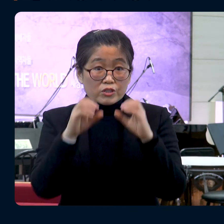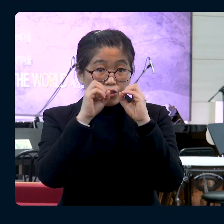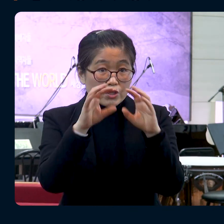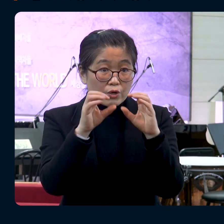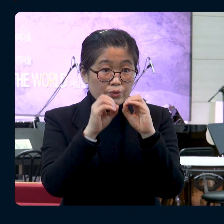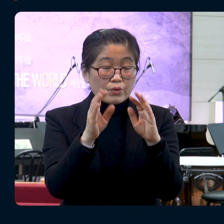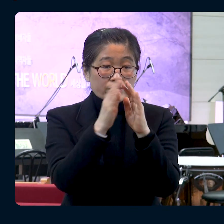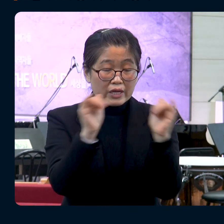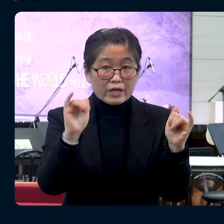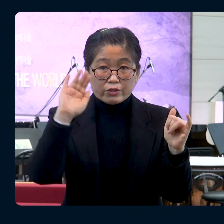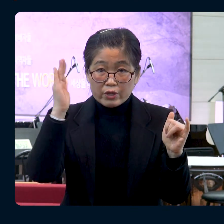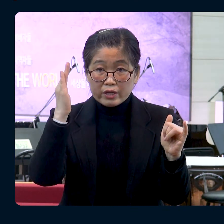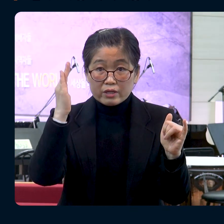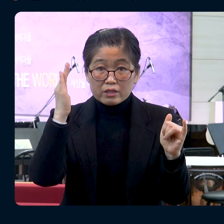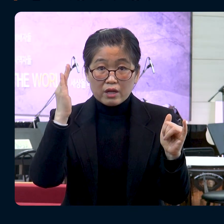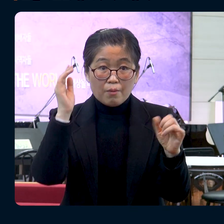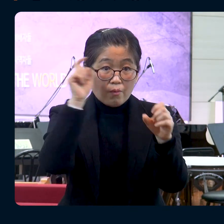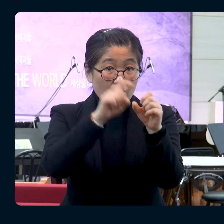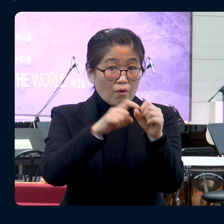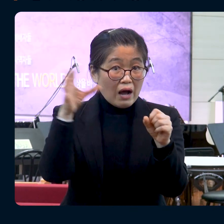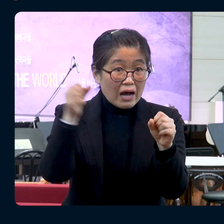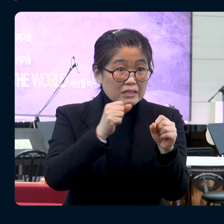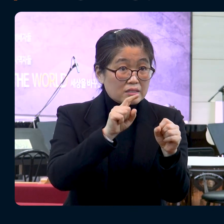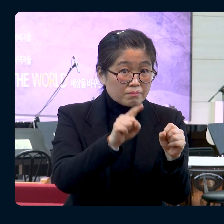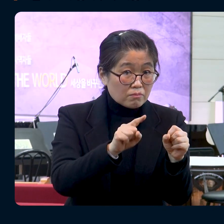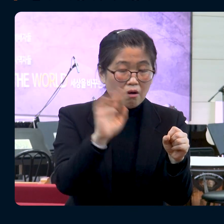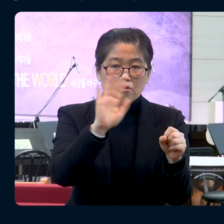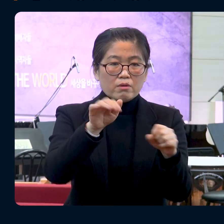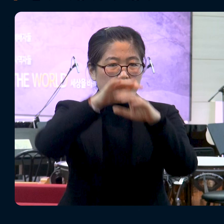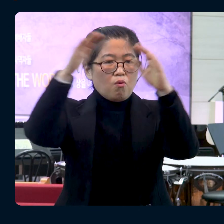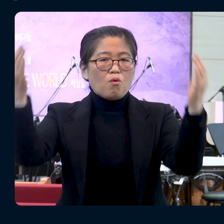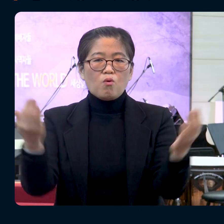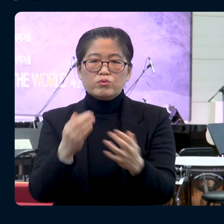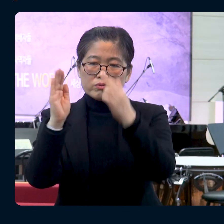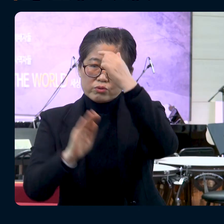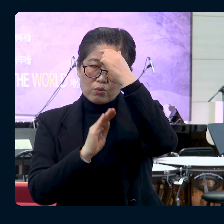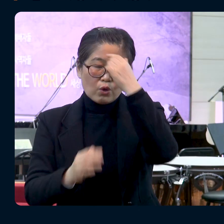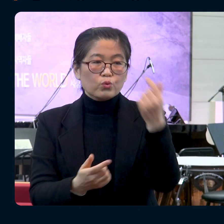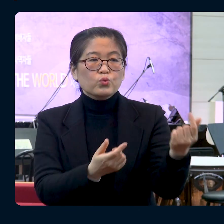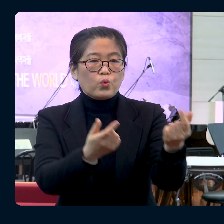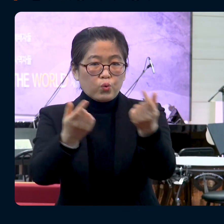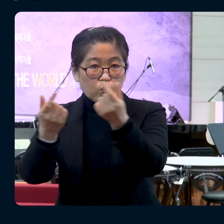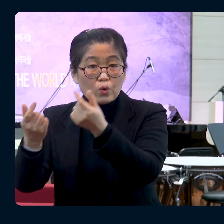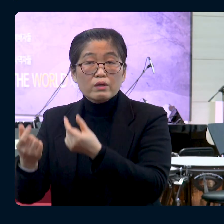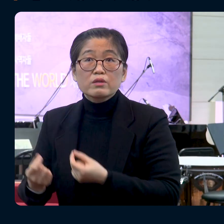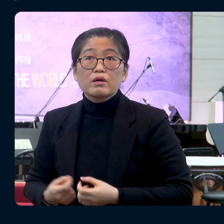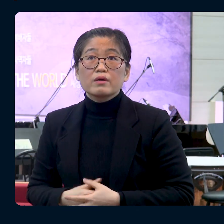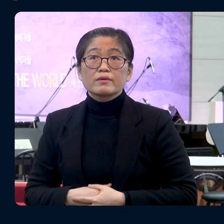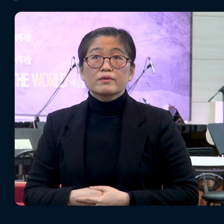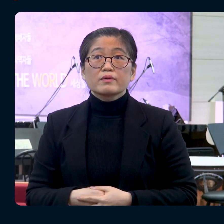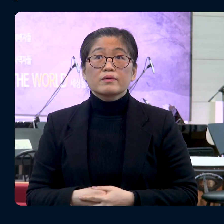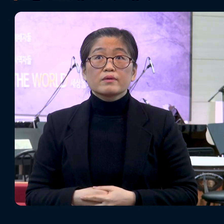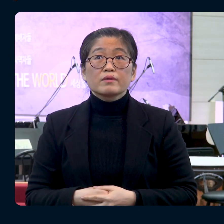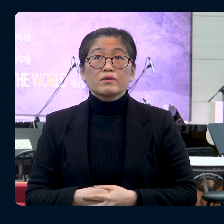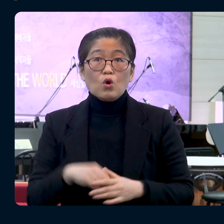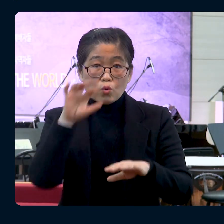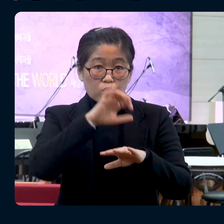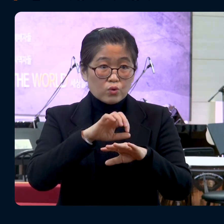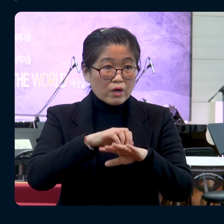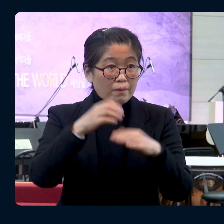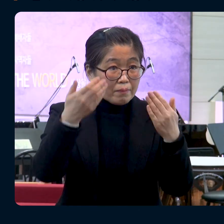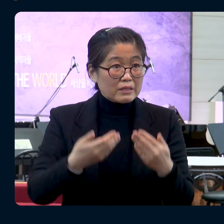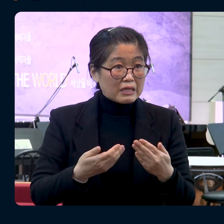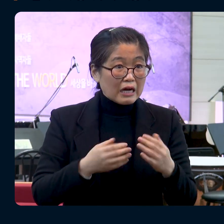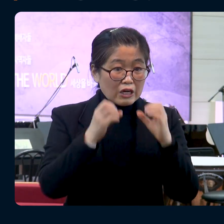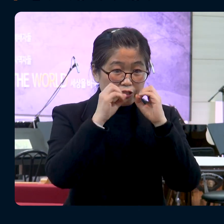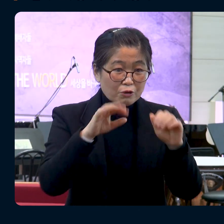거예요. 이거는 선교사가 되겠다는 사람만 받는 것이 아니라 모든 성도가 받아야 돼요. 혹시 여러분 중에서 이런